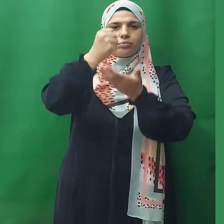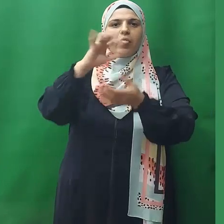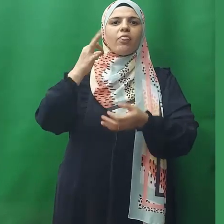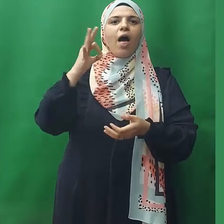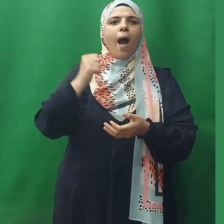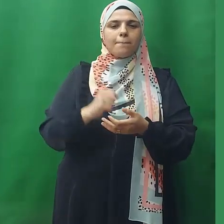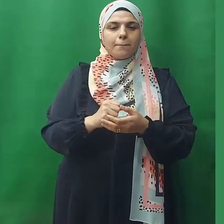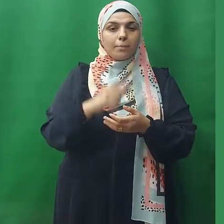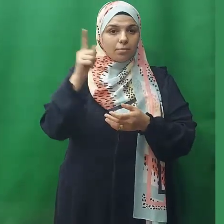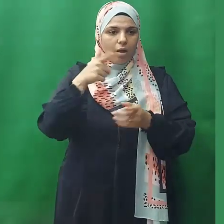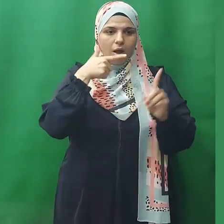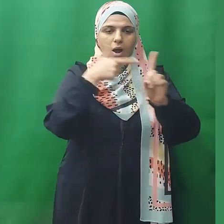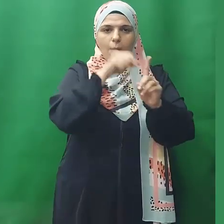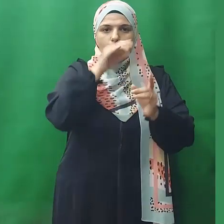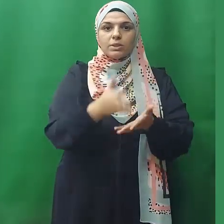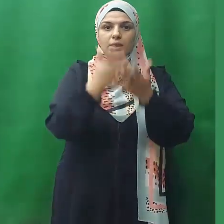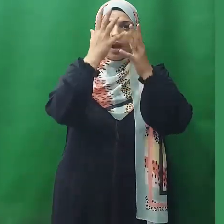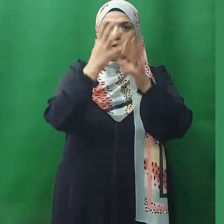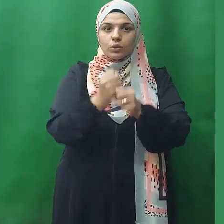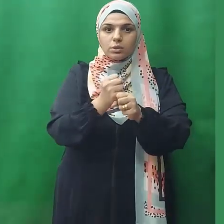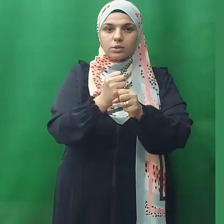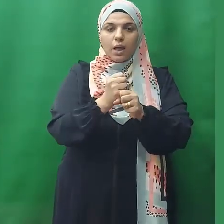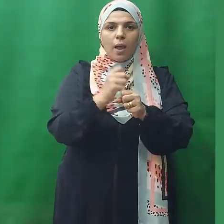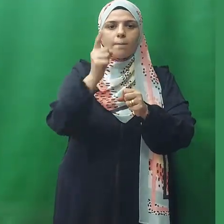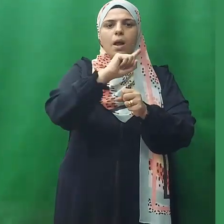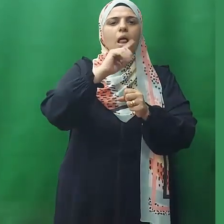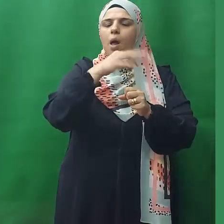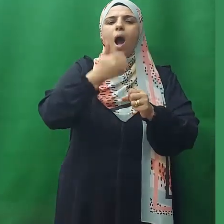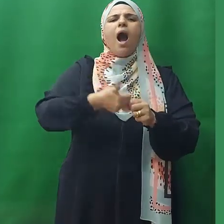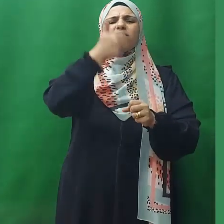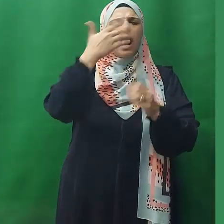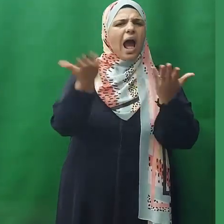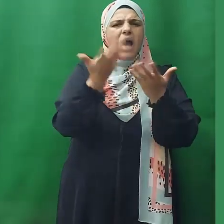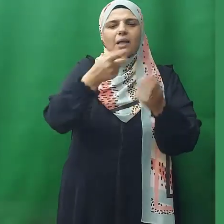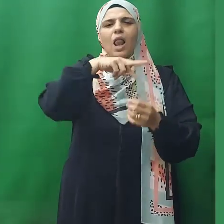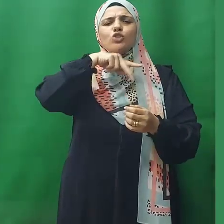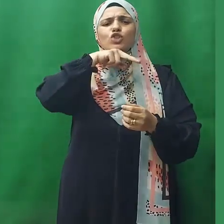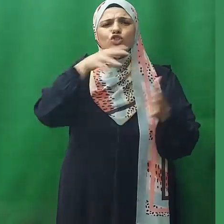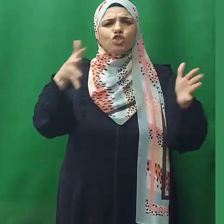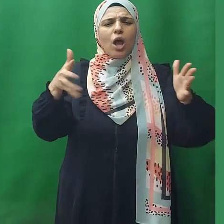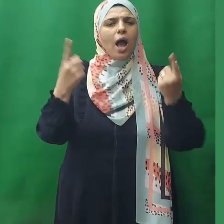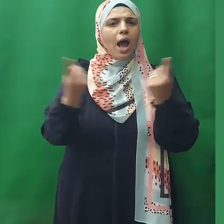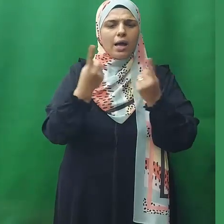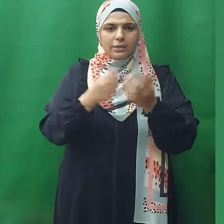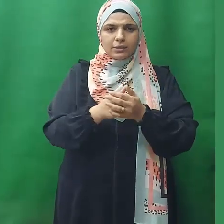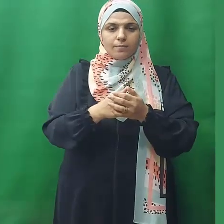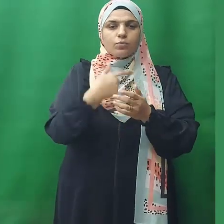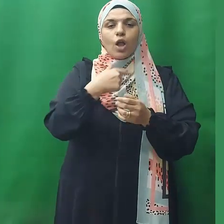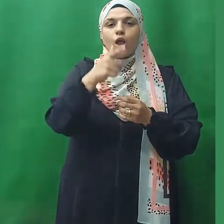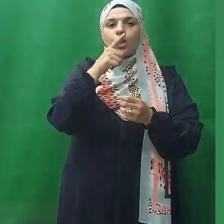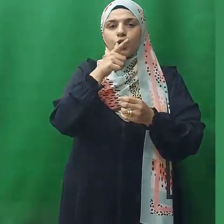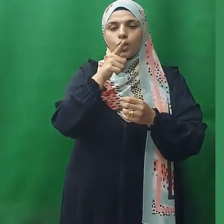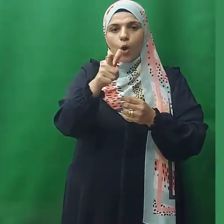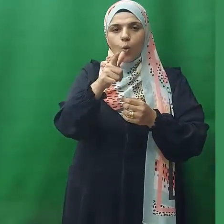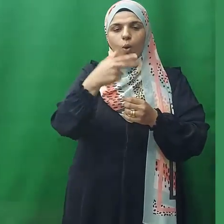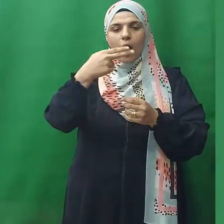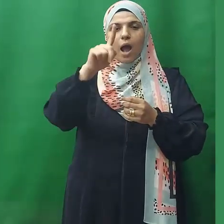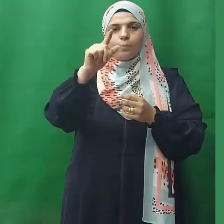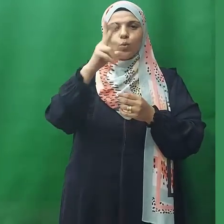الصلاه والسلام او لم ولو بشاه ويقول سيدنا عبد الله بن جعفر رضي الله عنه لما جاء